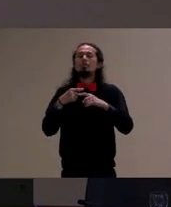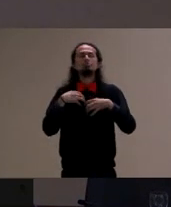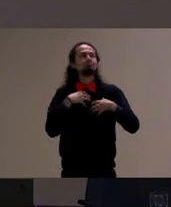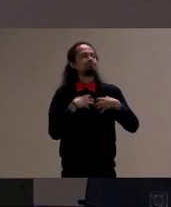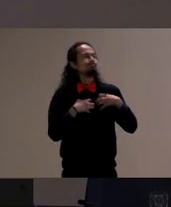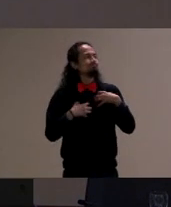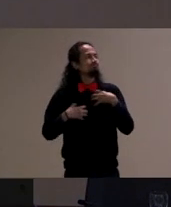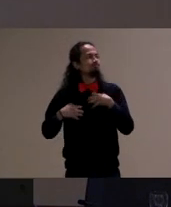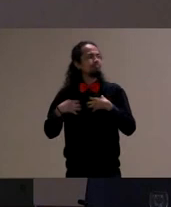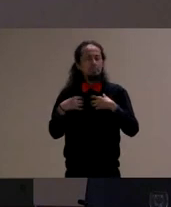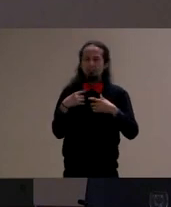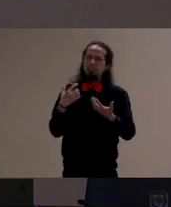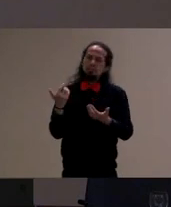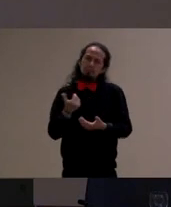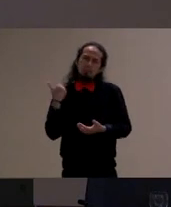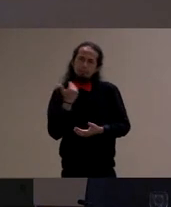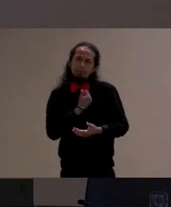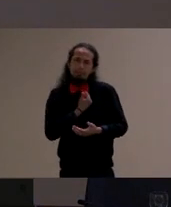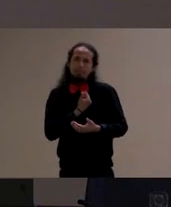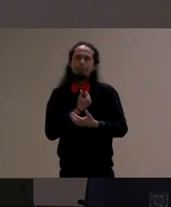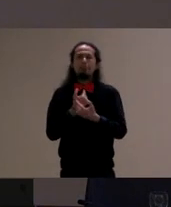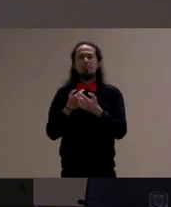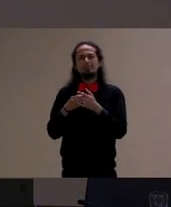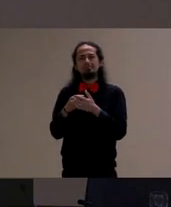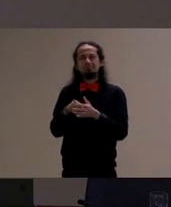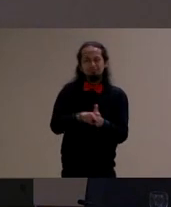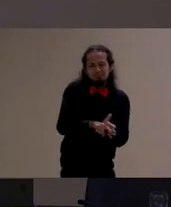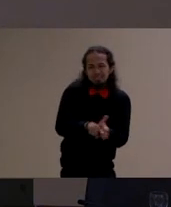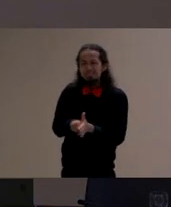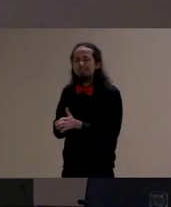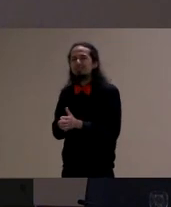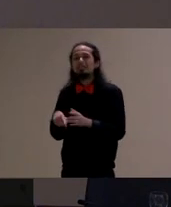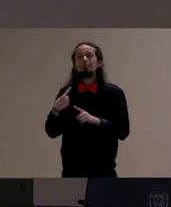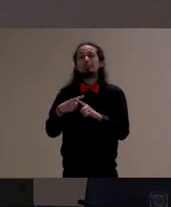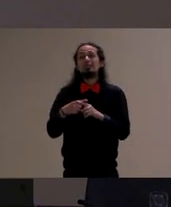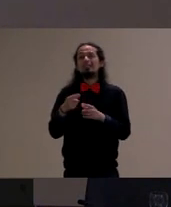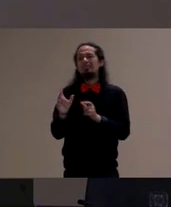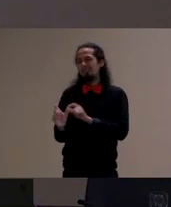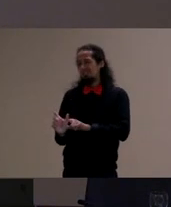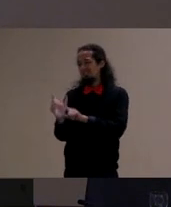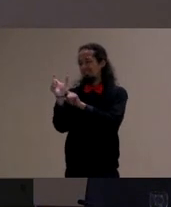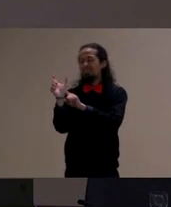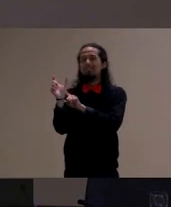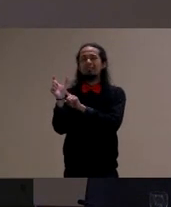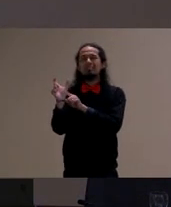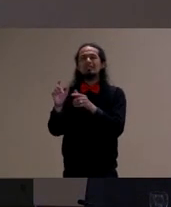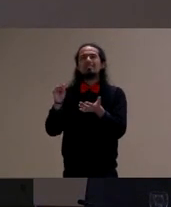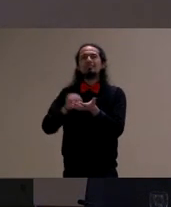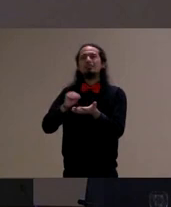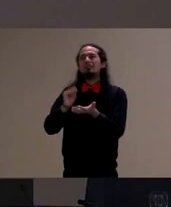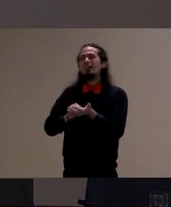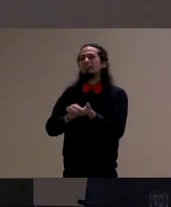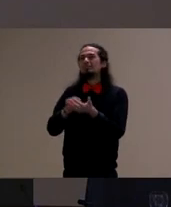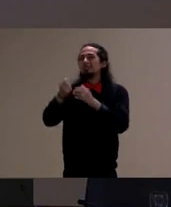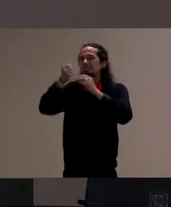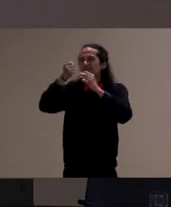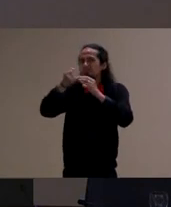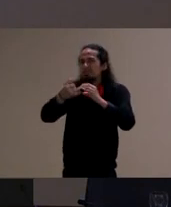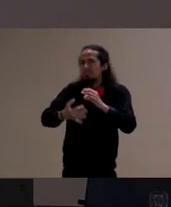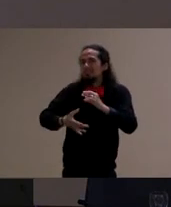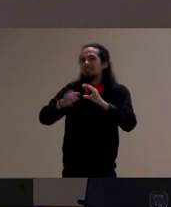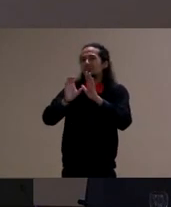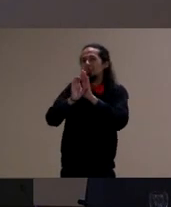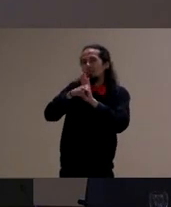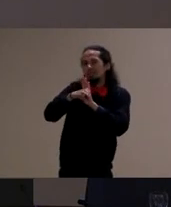né como pesquisadores com o termo né e com ausência de uma definição de experiência na bncc